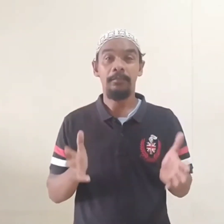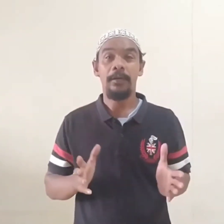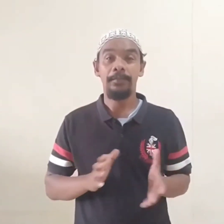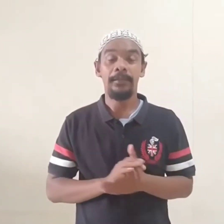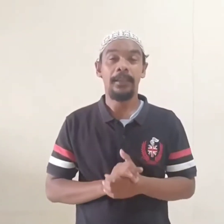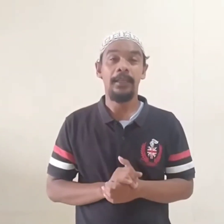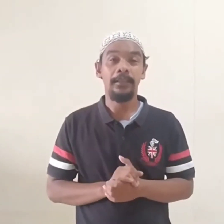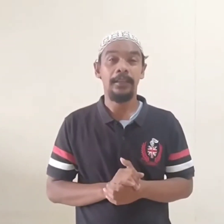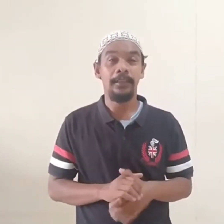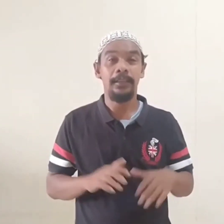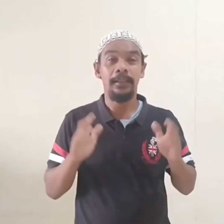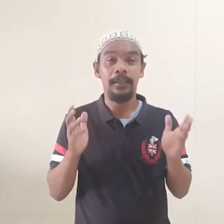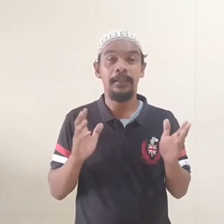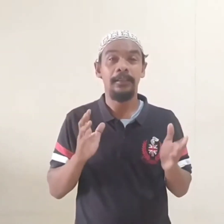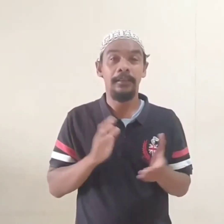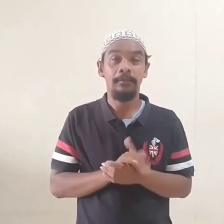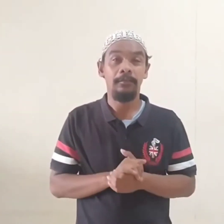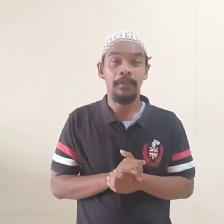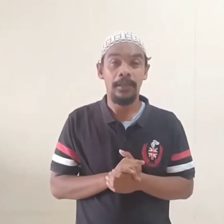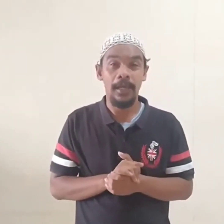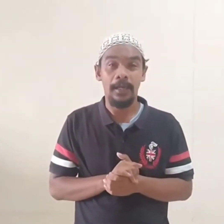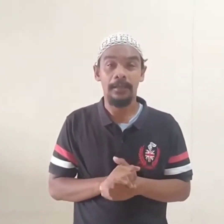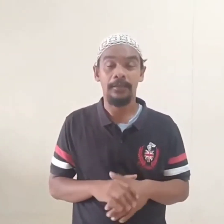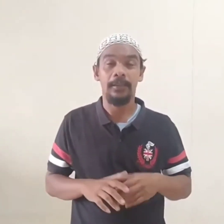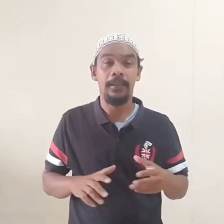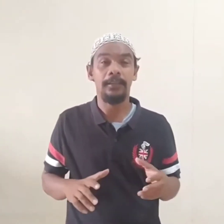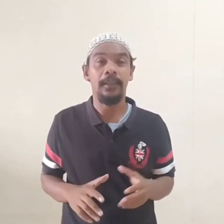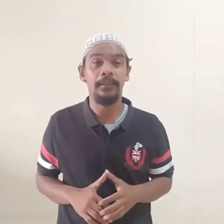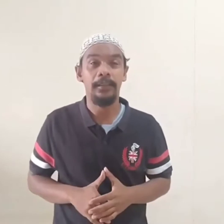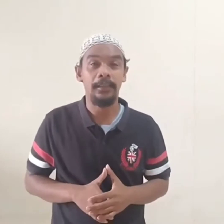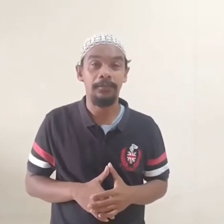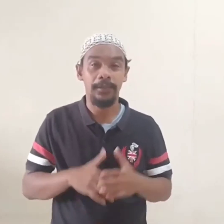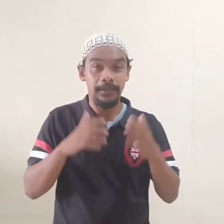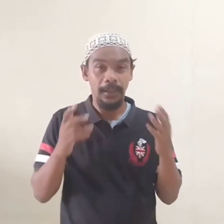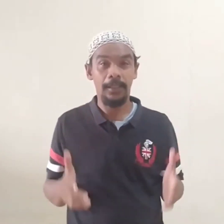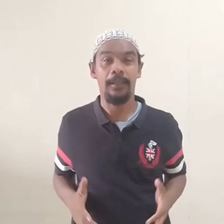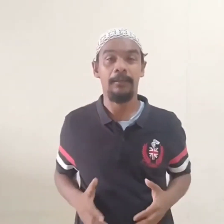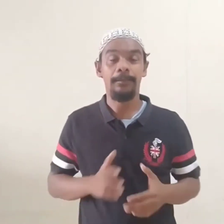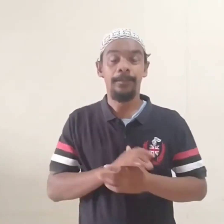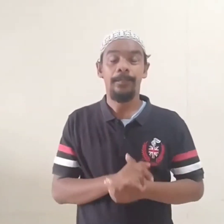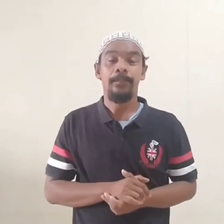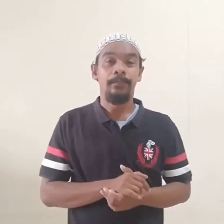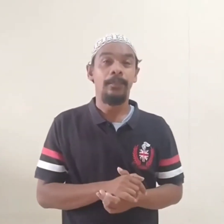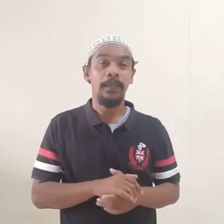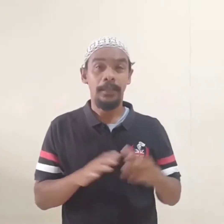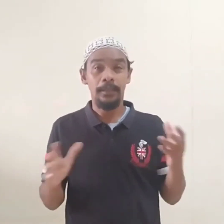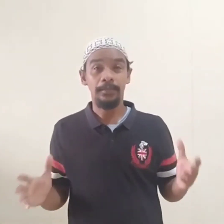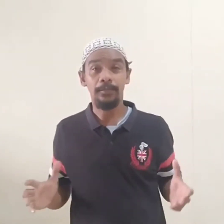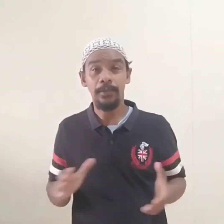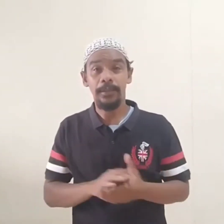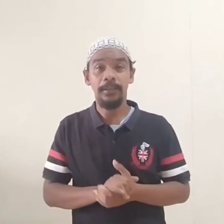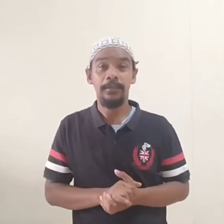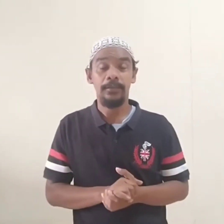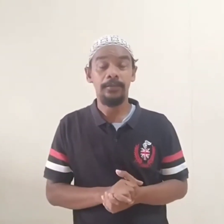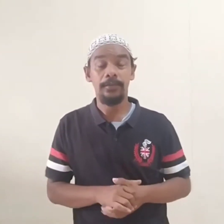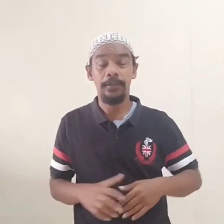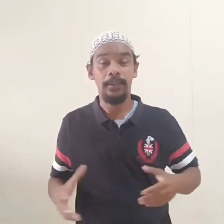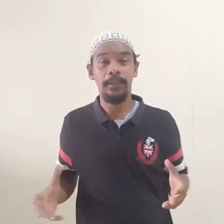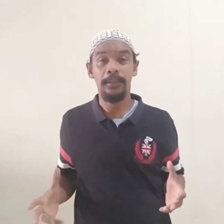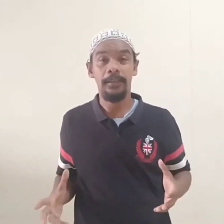bab yang terkait dengan kegiatan renang atau kegiatan aktivitas di air. Baik anak-anak semuanya, untuk di